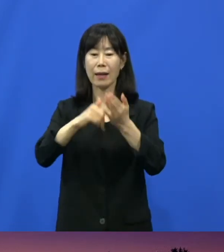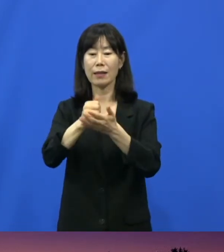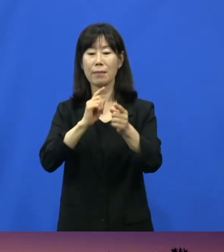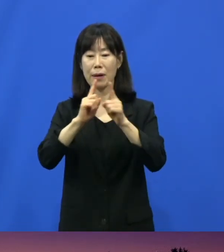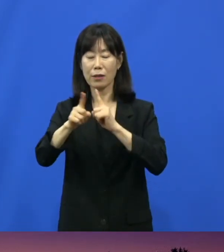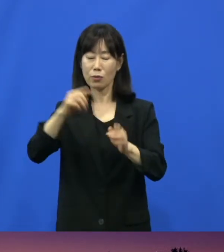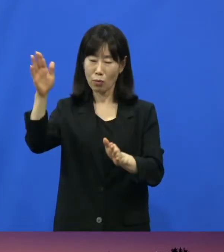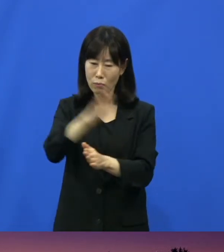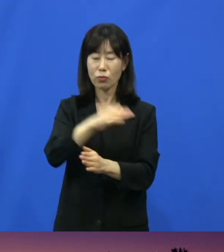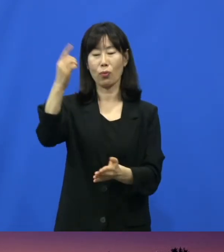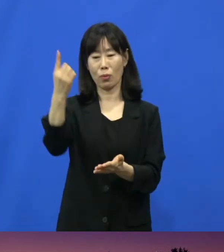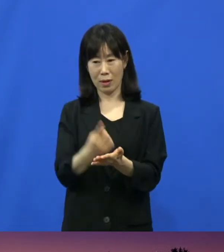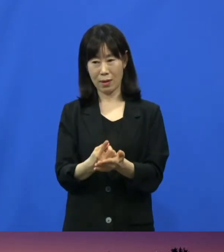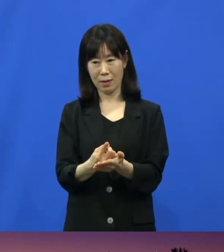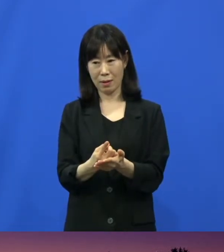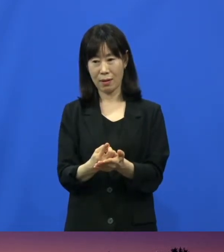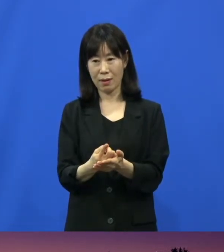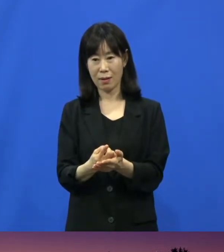때문에